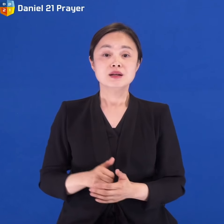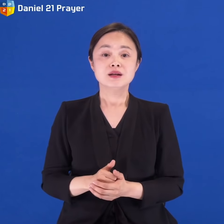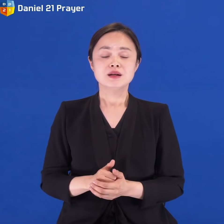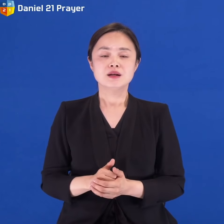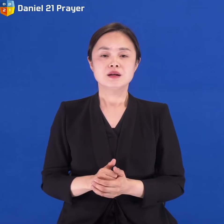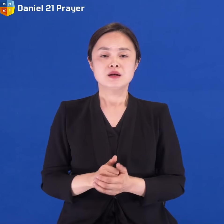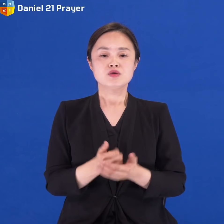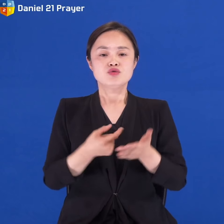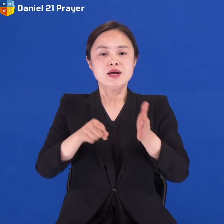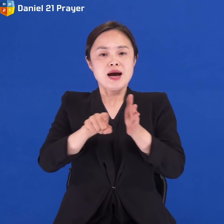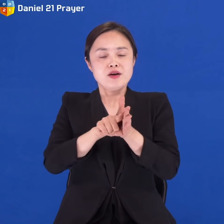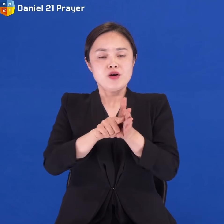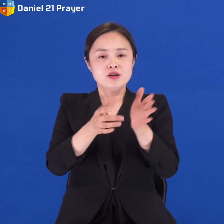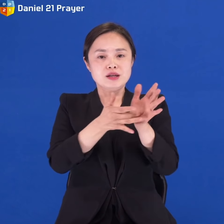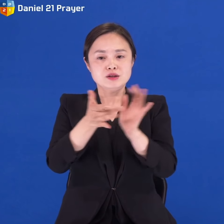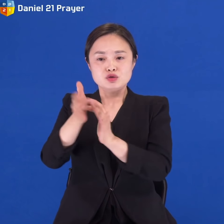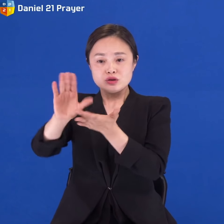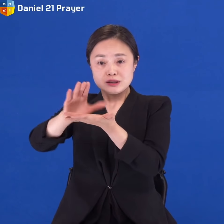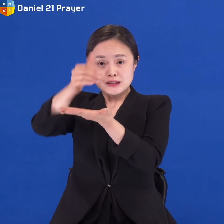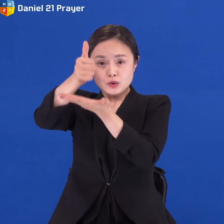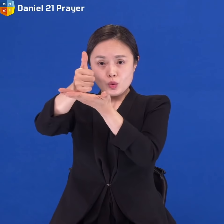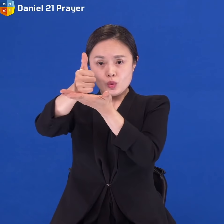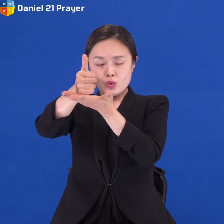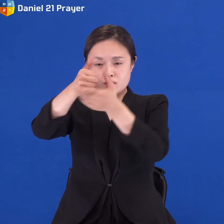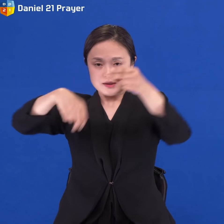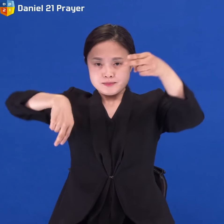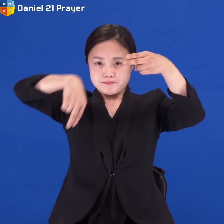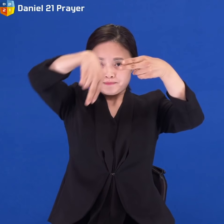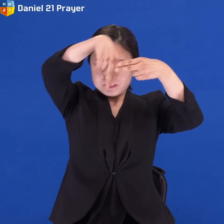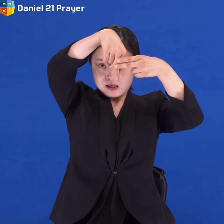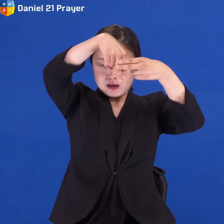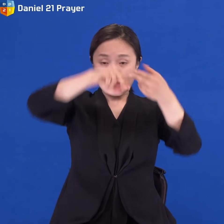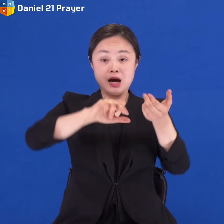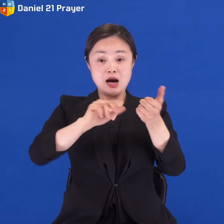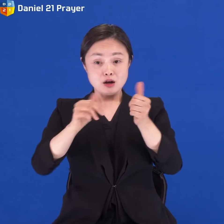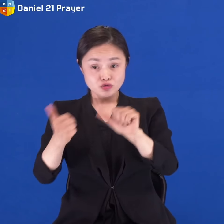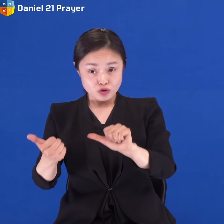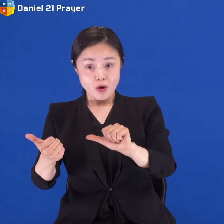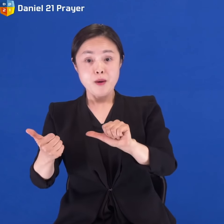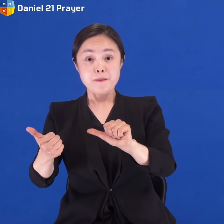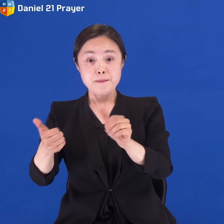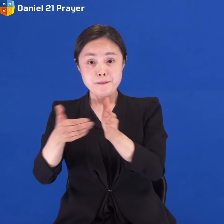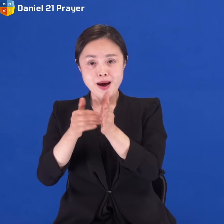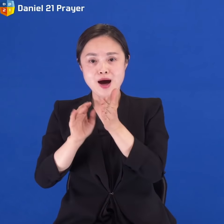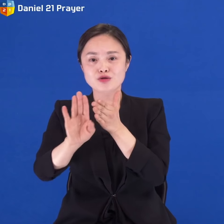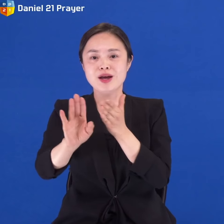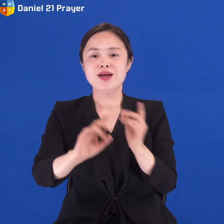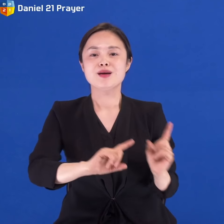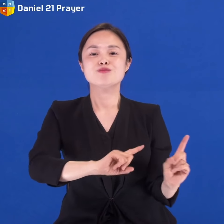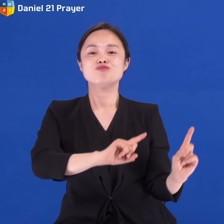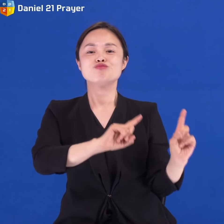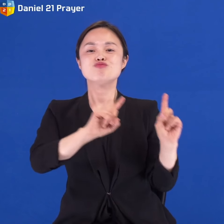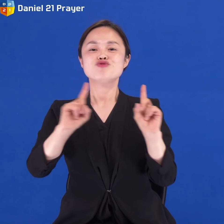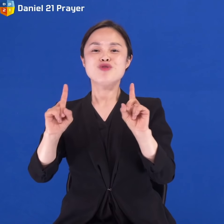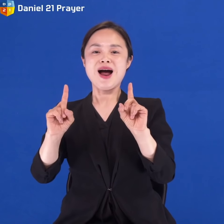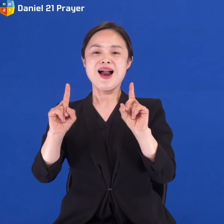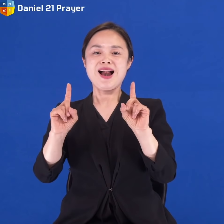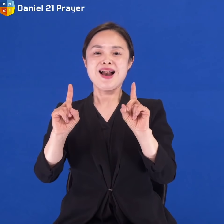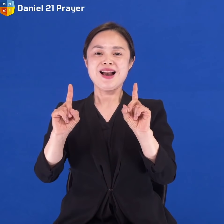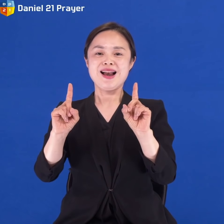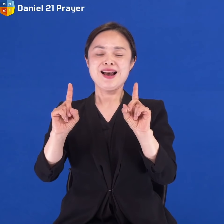인해서 부활로 이어져서 우리에게 영원한 생명을 약속하신 부활,